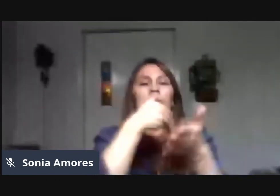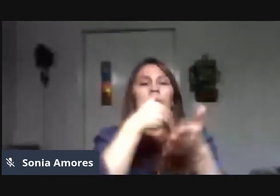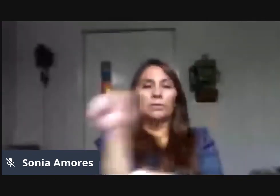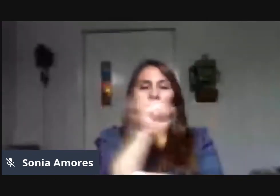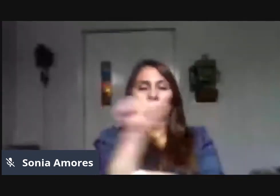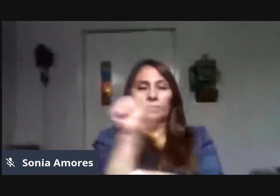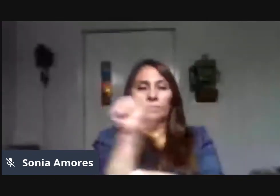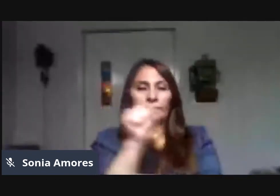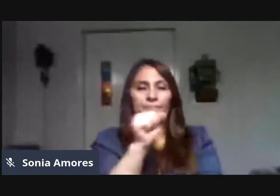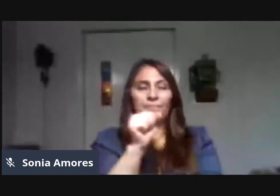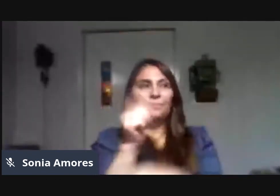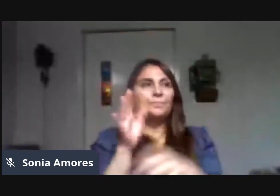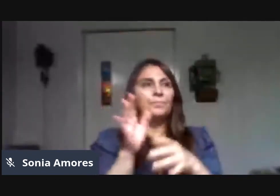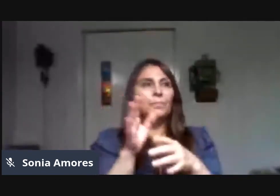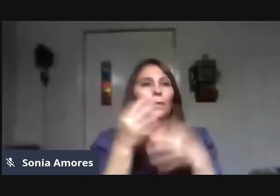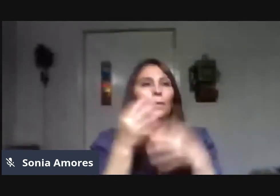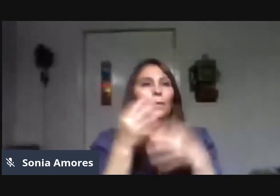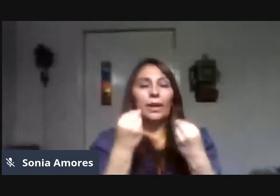Colombia.